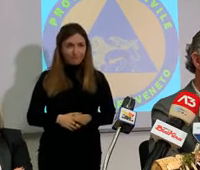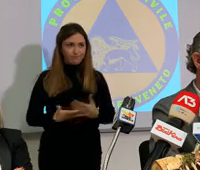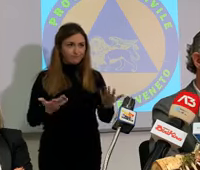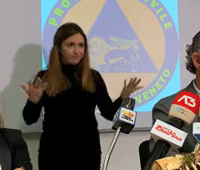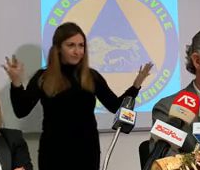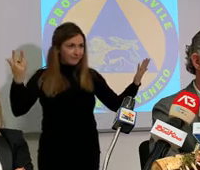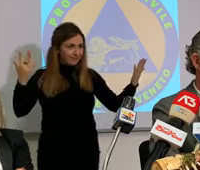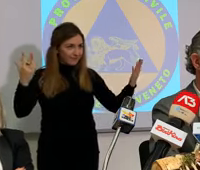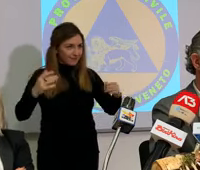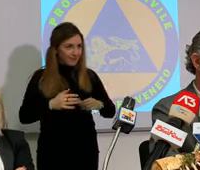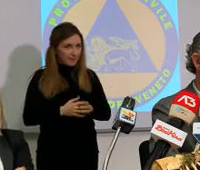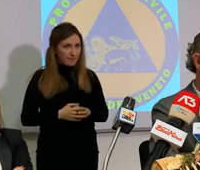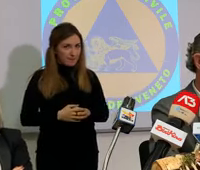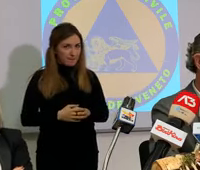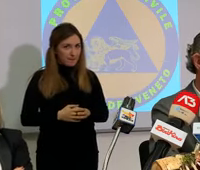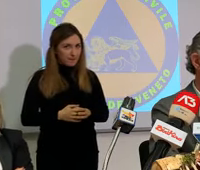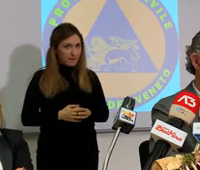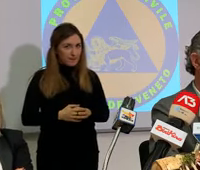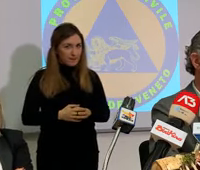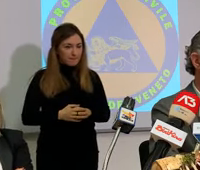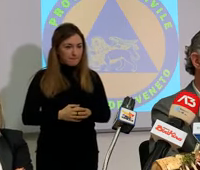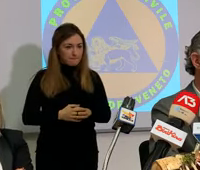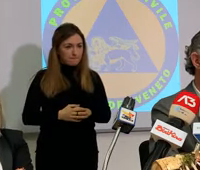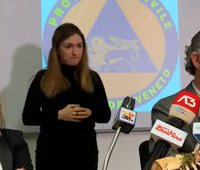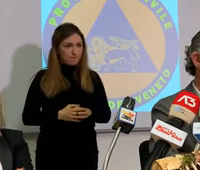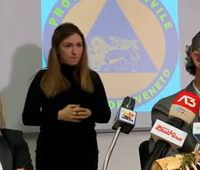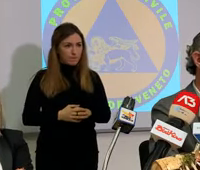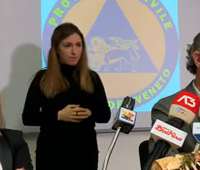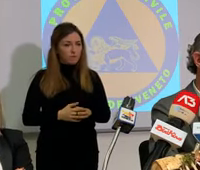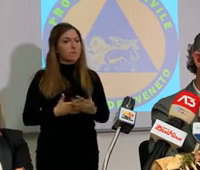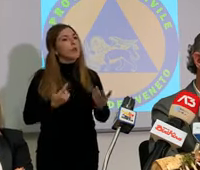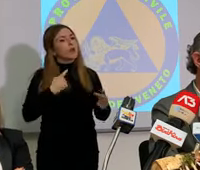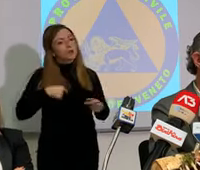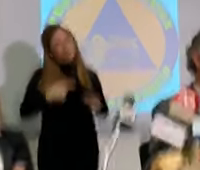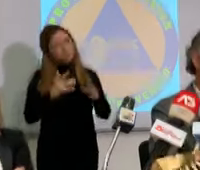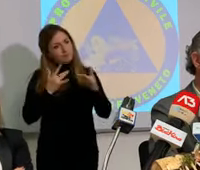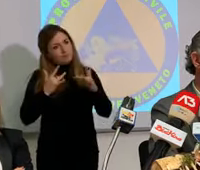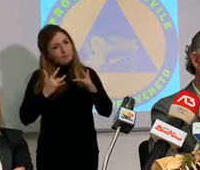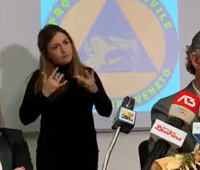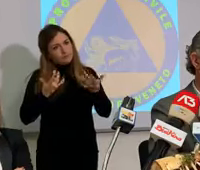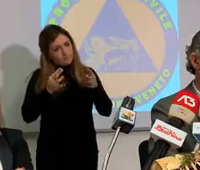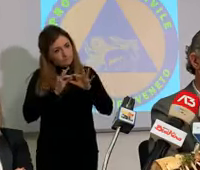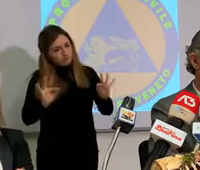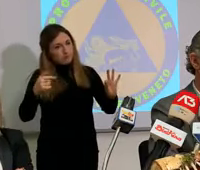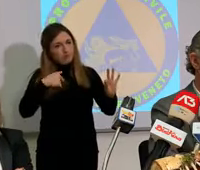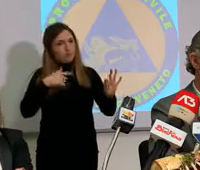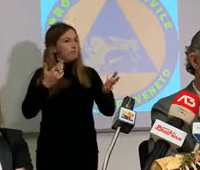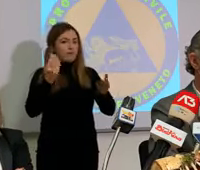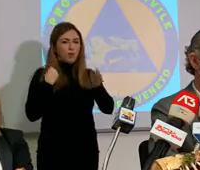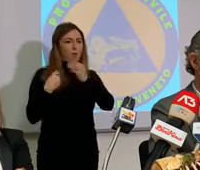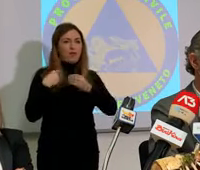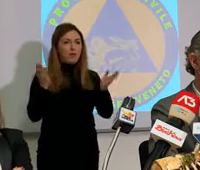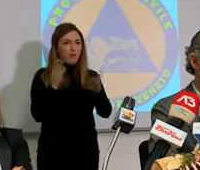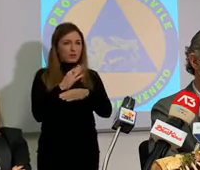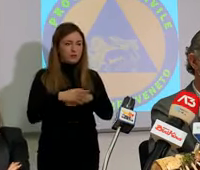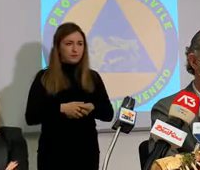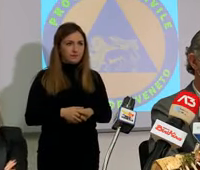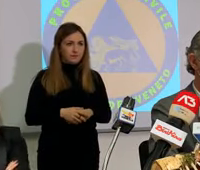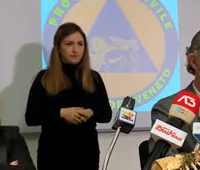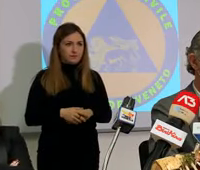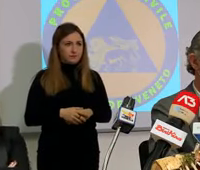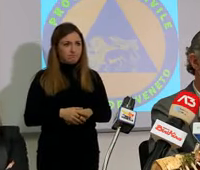questa serie pur prof noi le cambiali riunioni su tutto qua se no noi siamo qui per voi tutte le domande che volete stemperiamo perché il